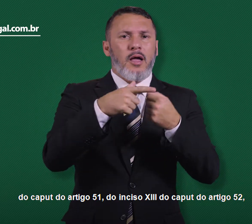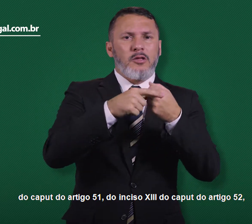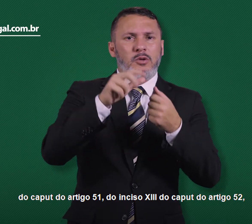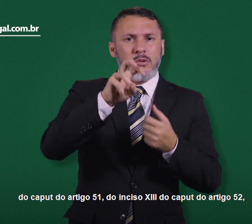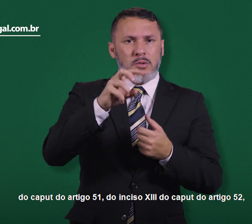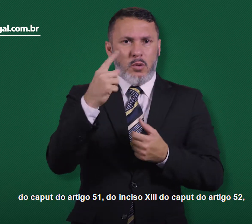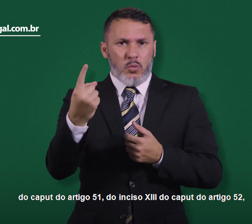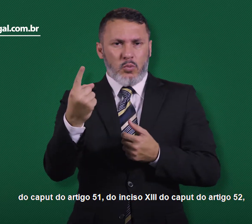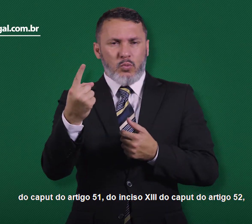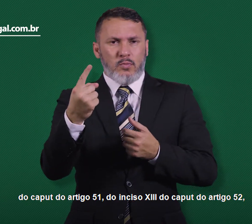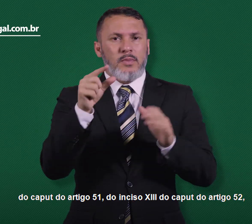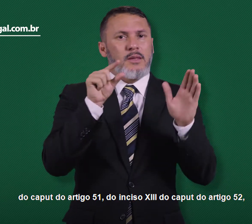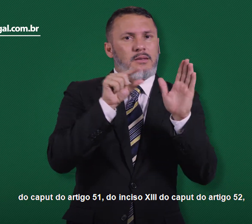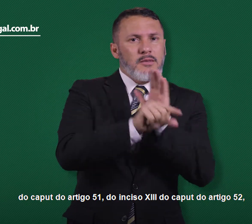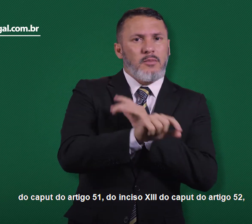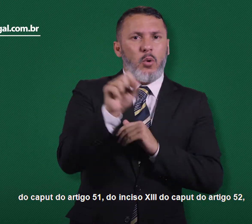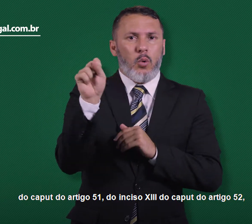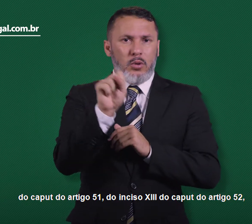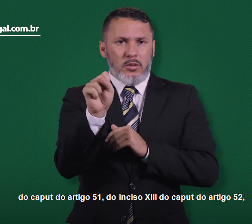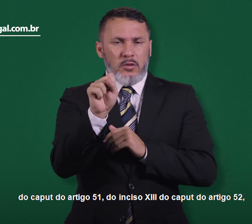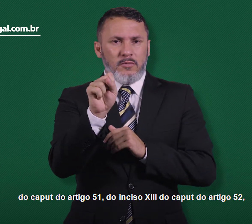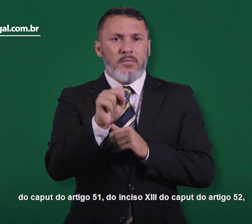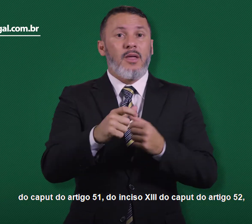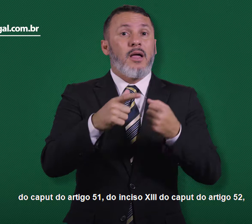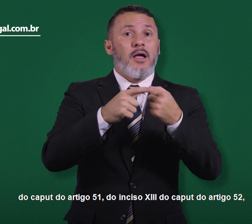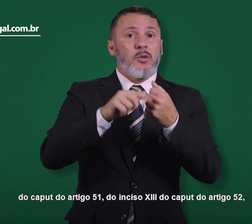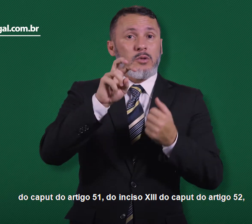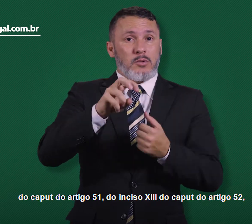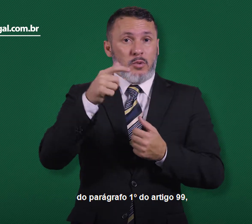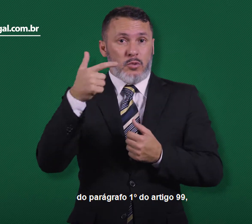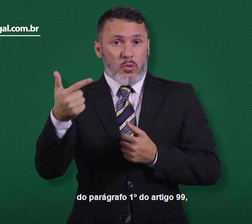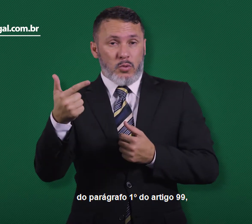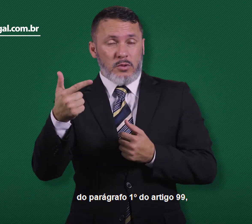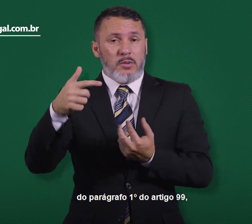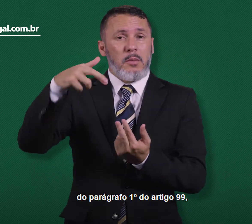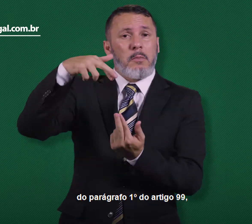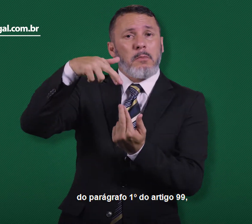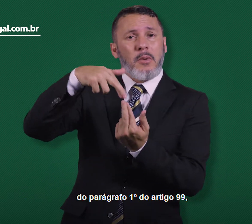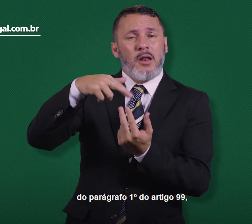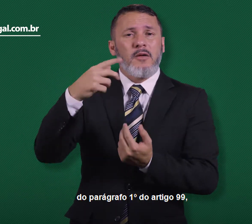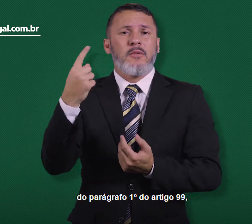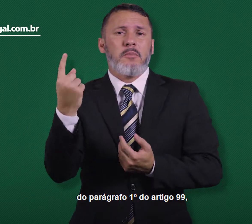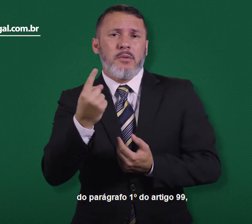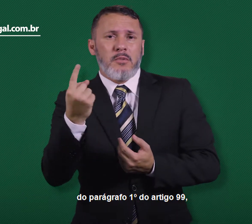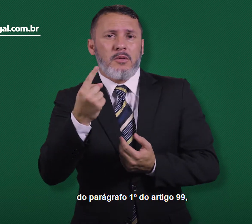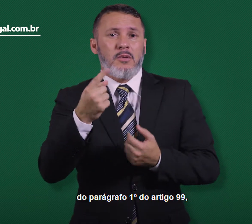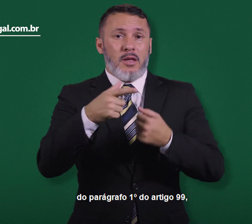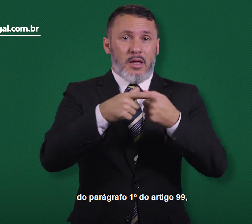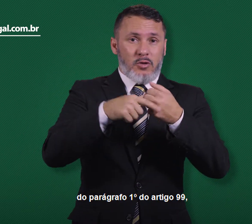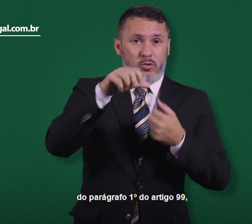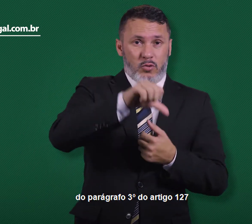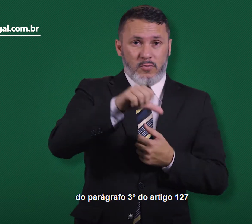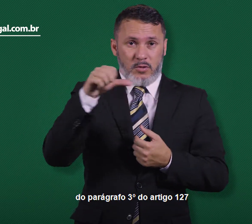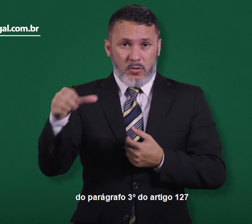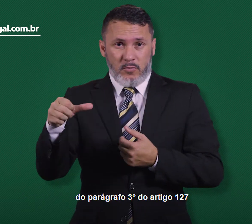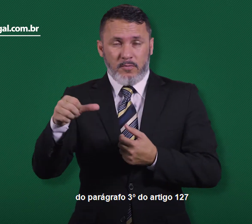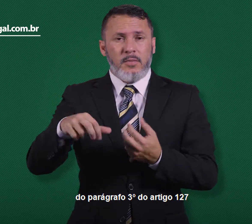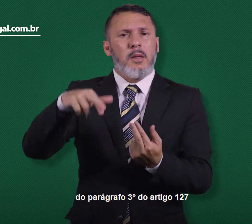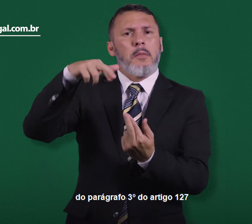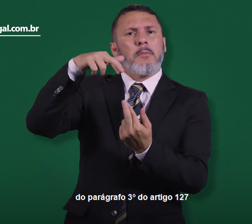inciso 8º, do caput do artigo 52, do parágrafo 1º do artigo 99, do parágrafo 3º do